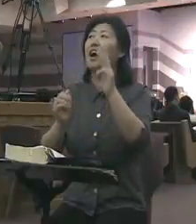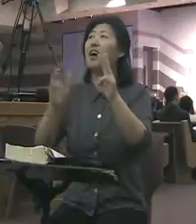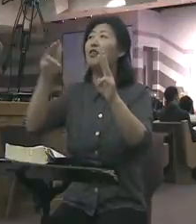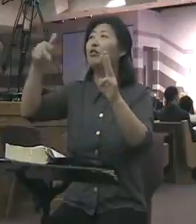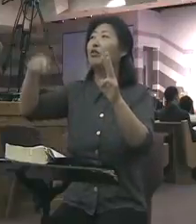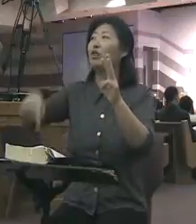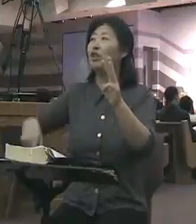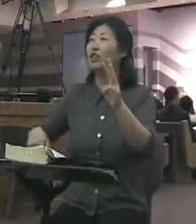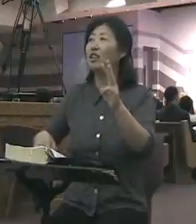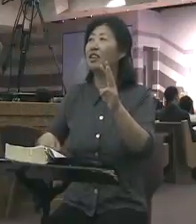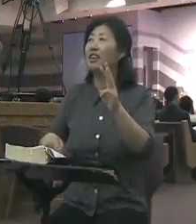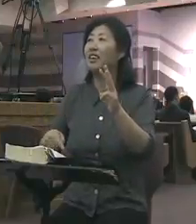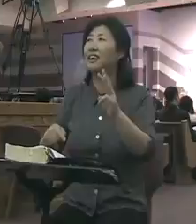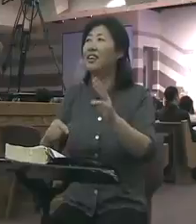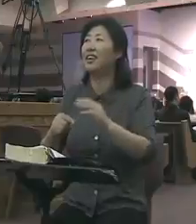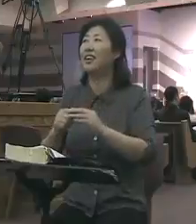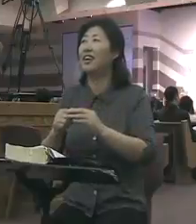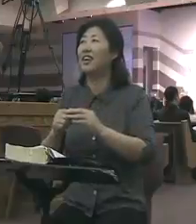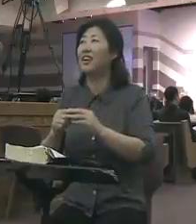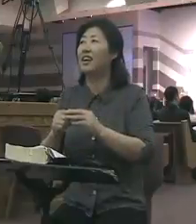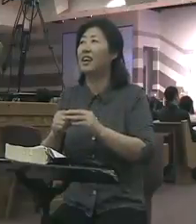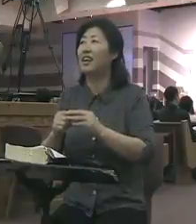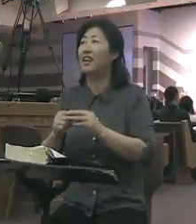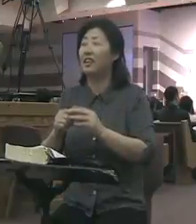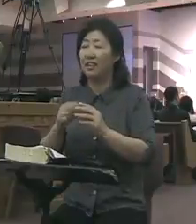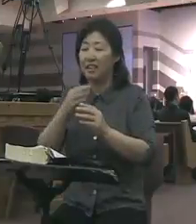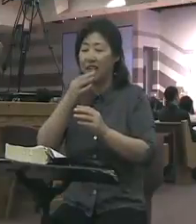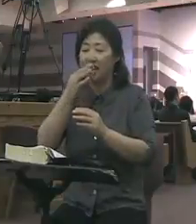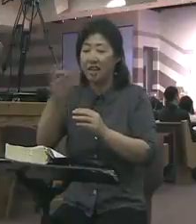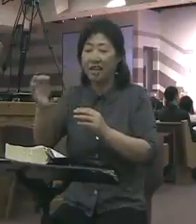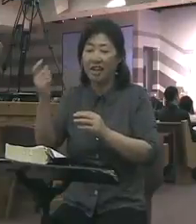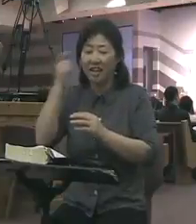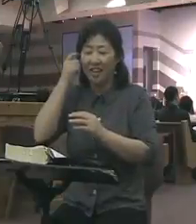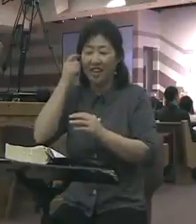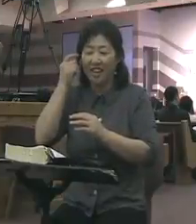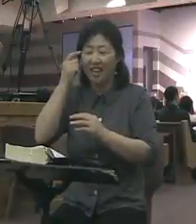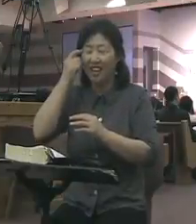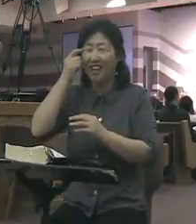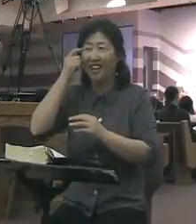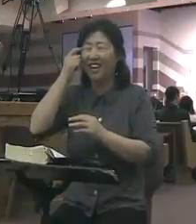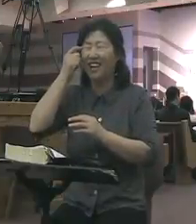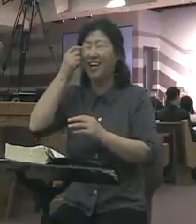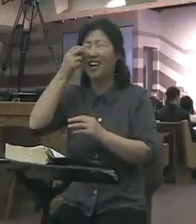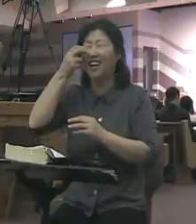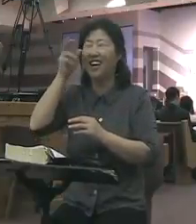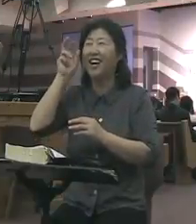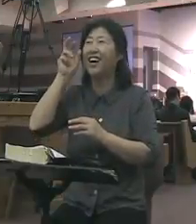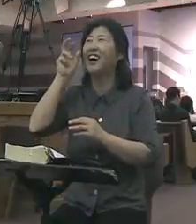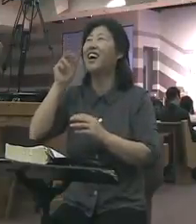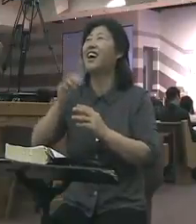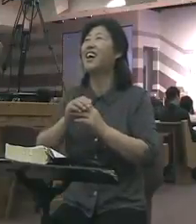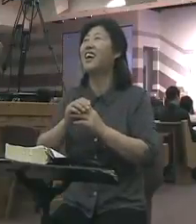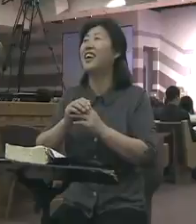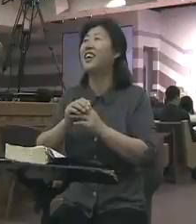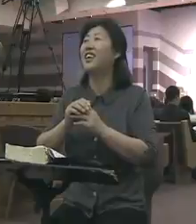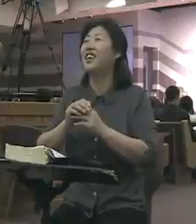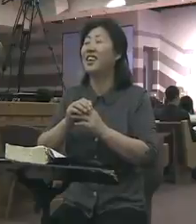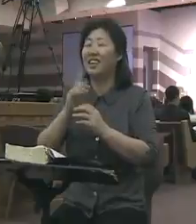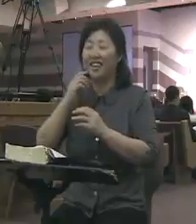그냥 얼마나 제가 그 소리를 듣고 눈이 돌더라고요. 눈이 확 돌면서 목사의 체면을 제가